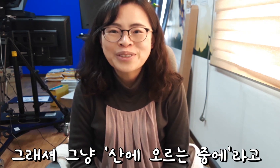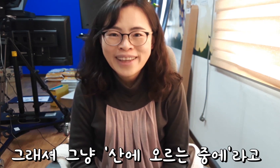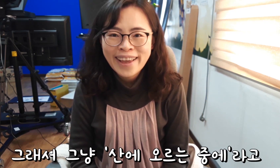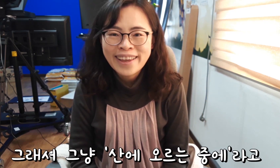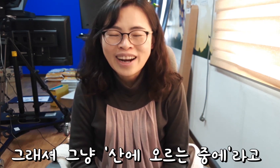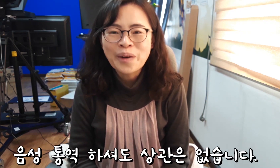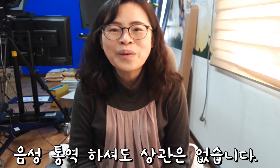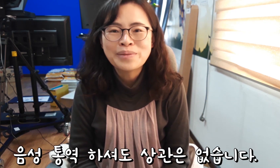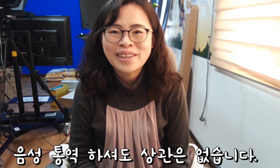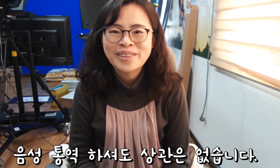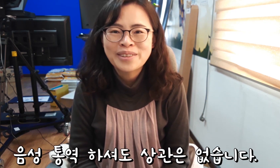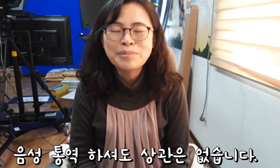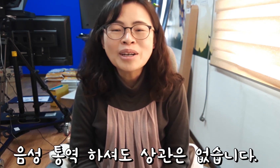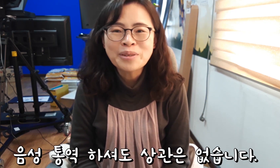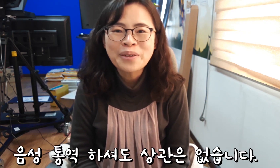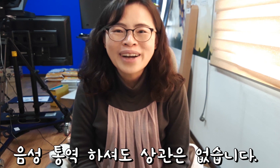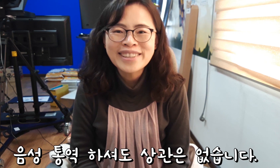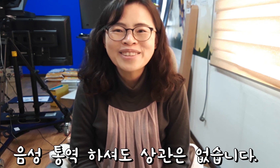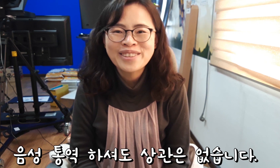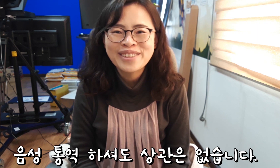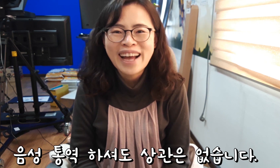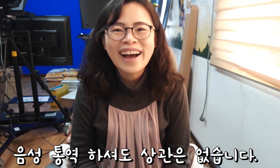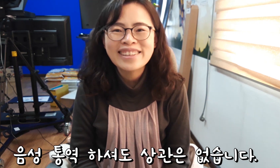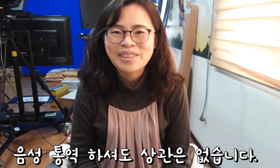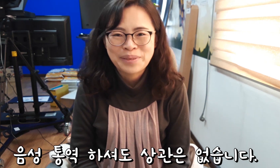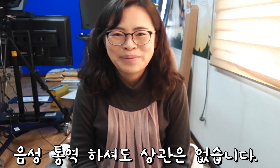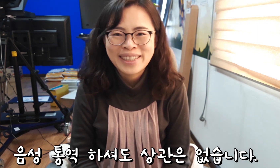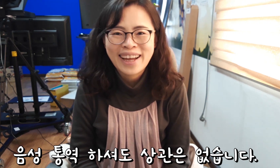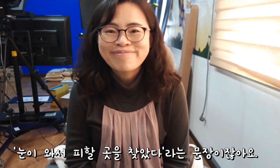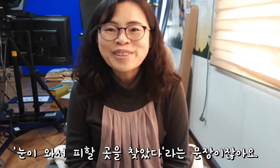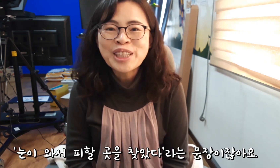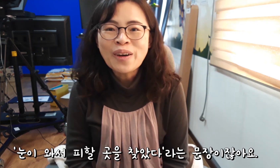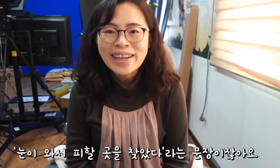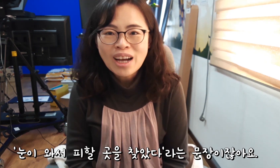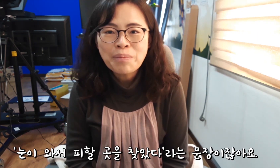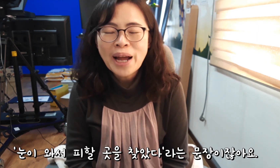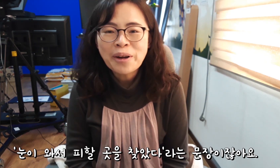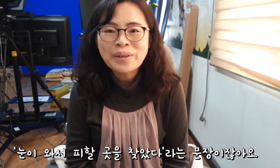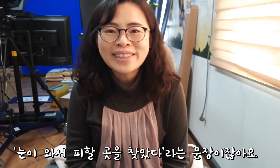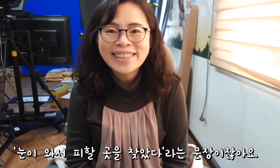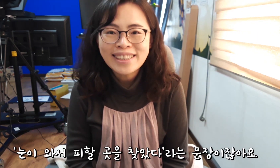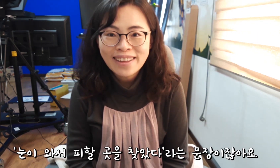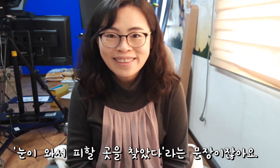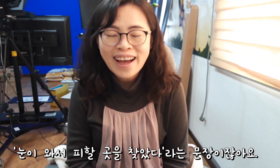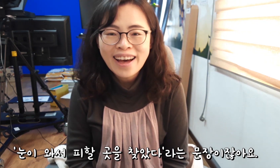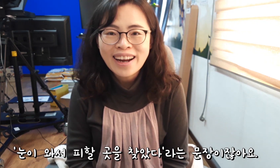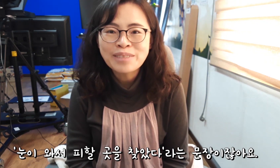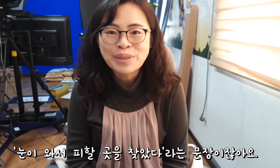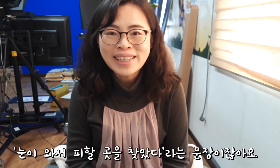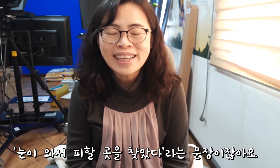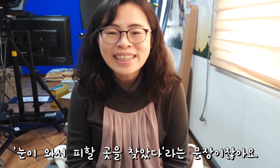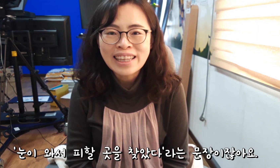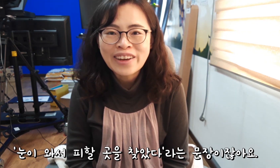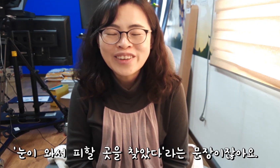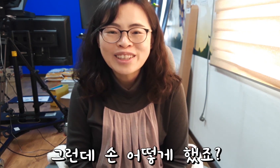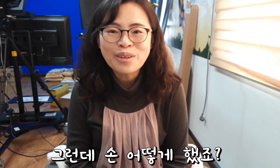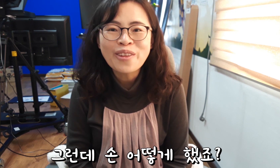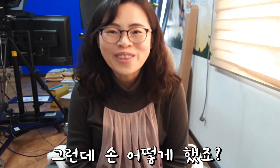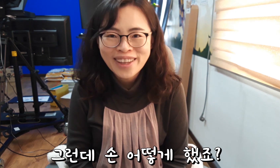중에 이라고 음성 통역 하셔도 상관은 없습니다. 눈이 와서 피할 곳을 찾았다 라는 문장이잖아요. 근데 수어는 어떻게